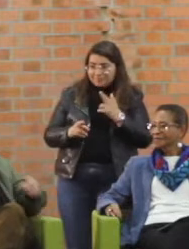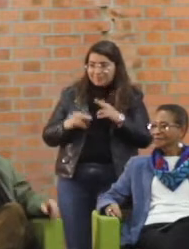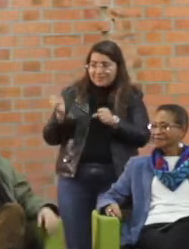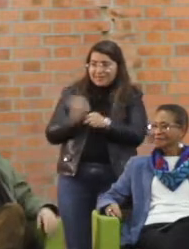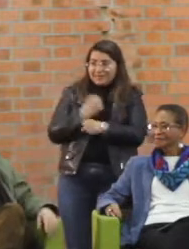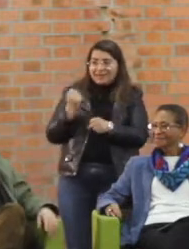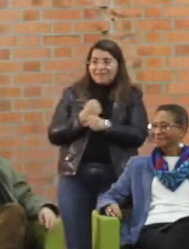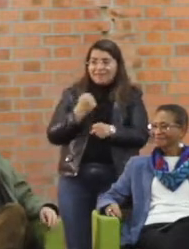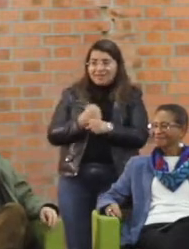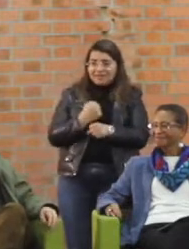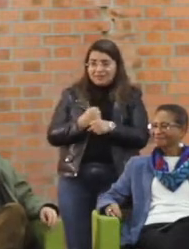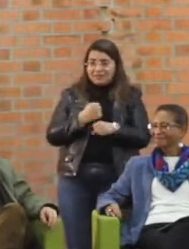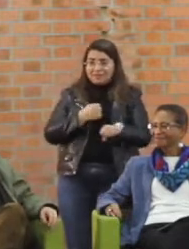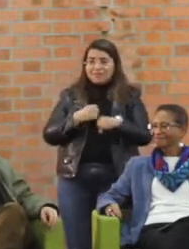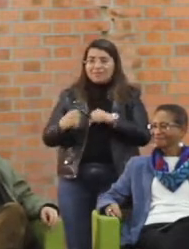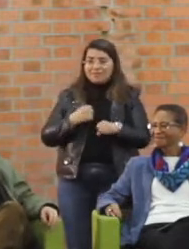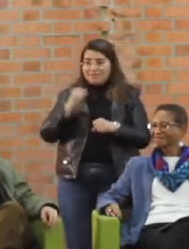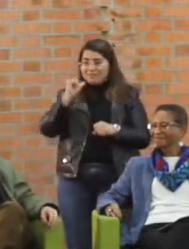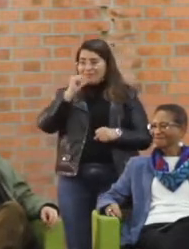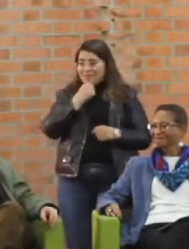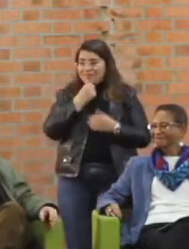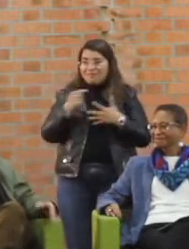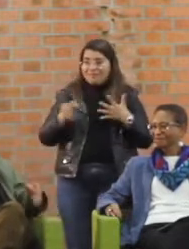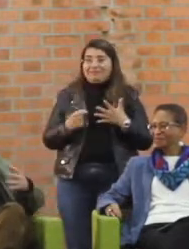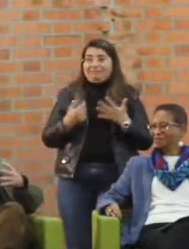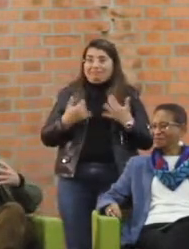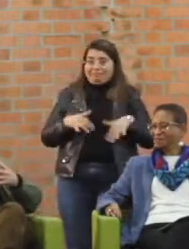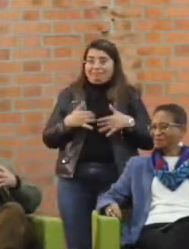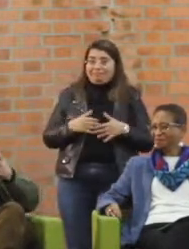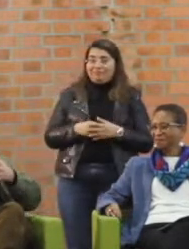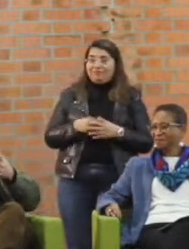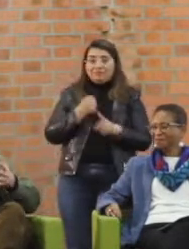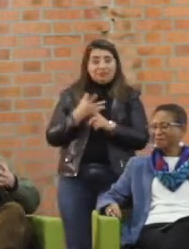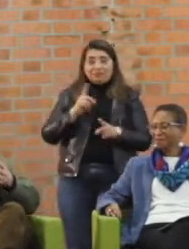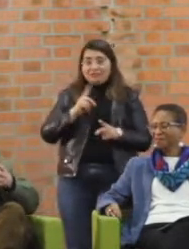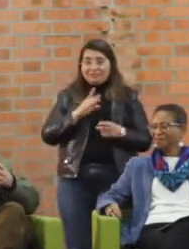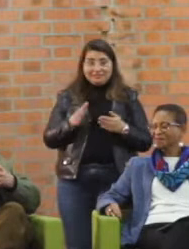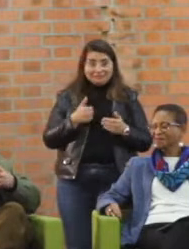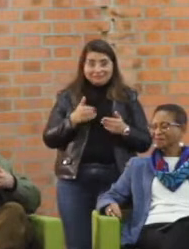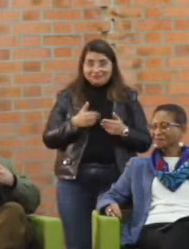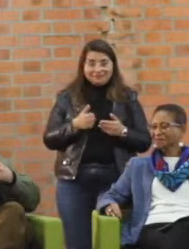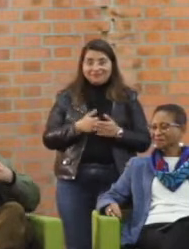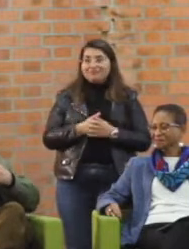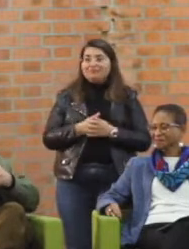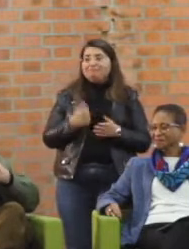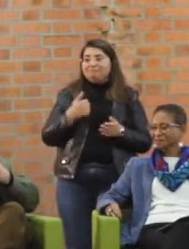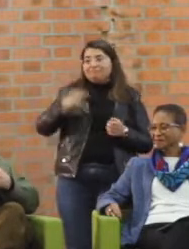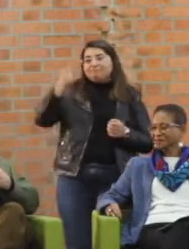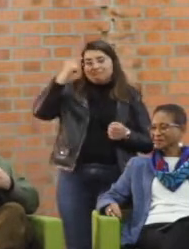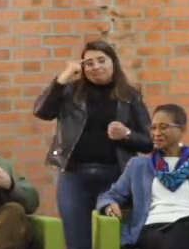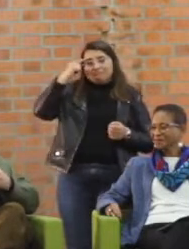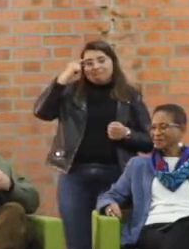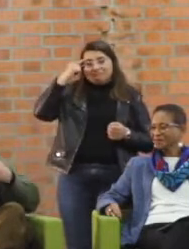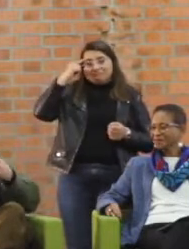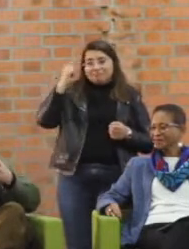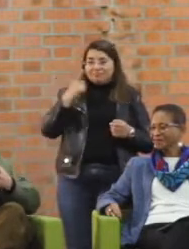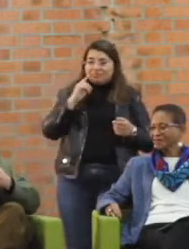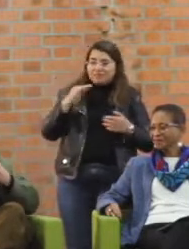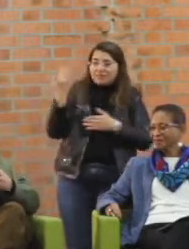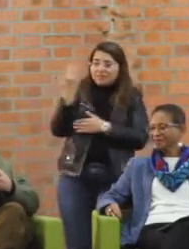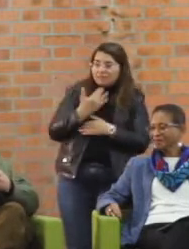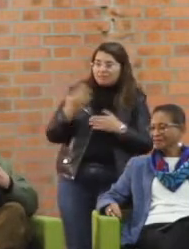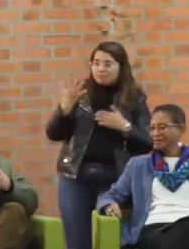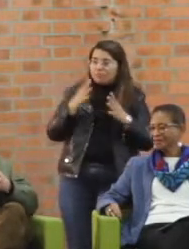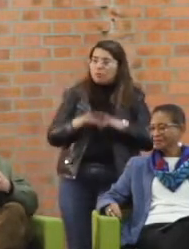habían logrado me me dio rabia y envidia pero era como lo mismo como decir mire estas personas tuvieron algo